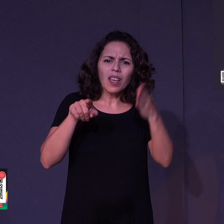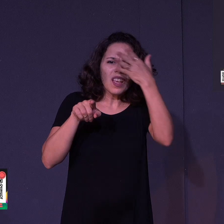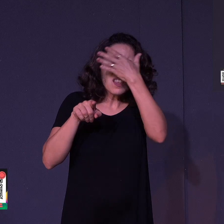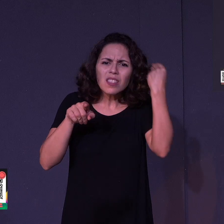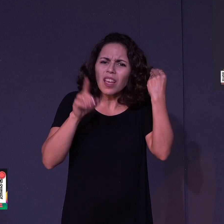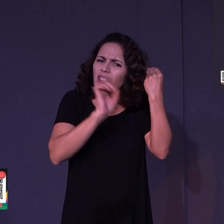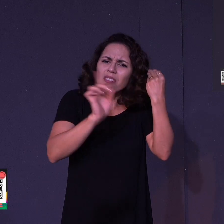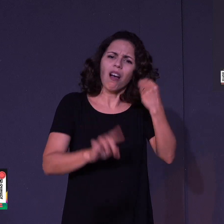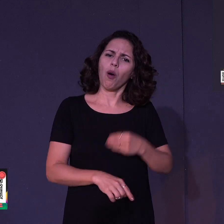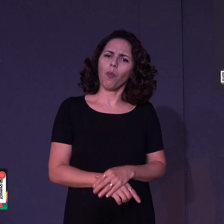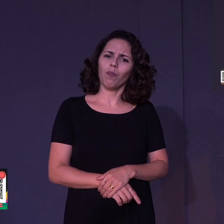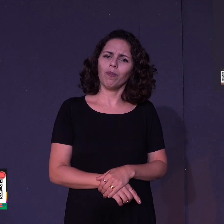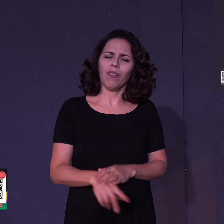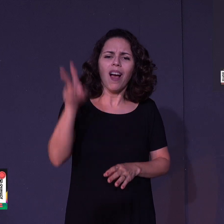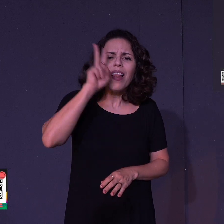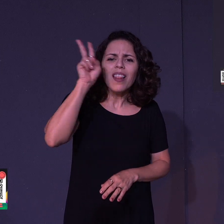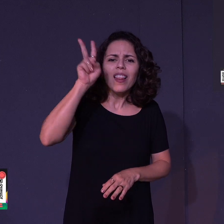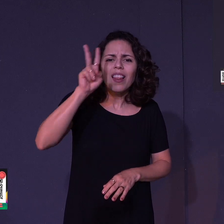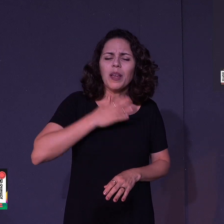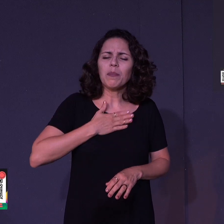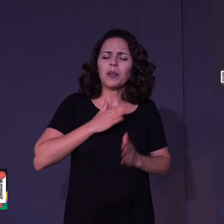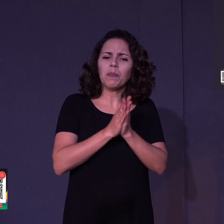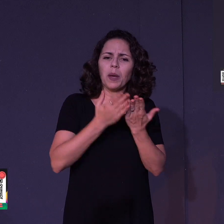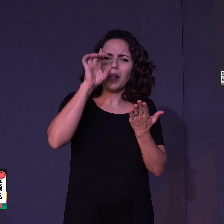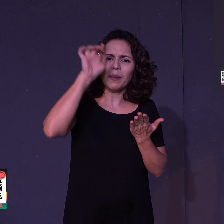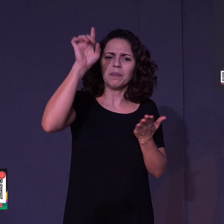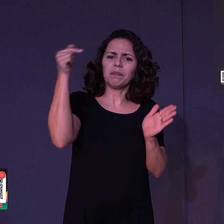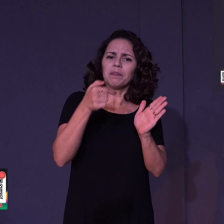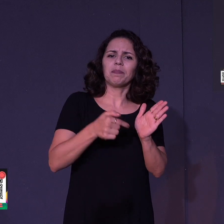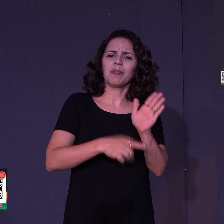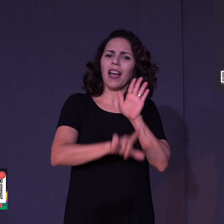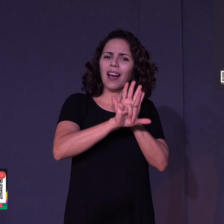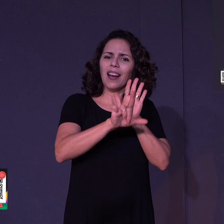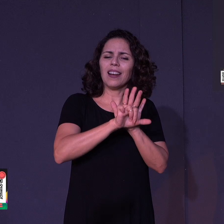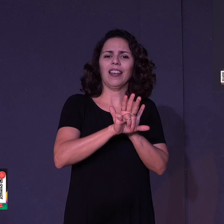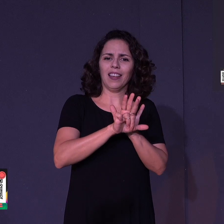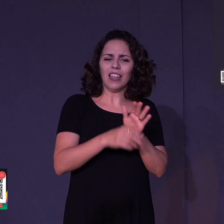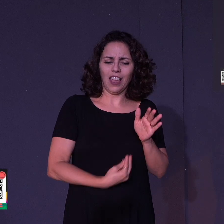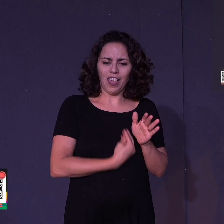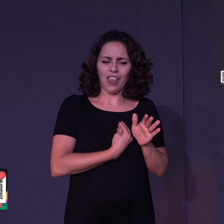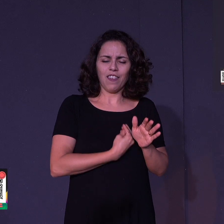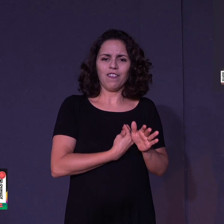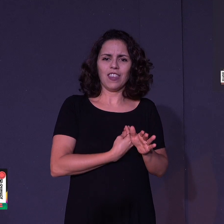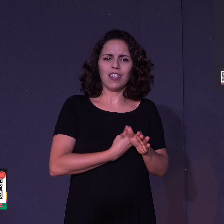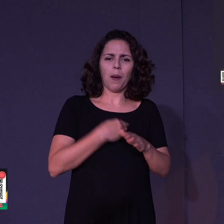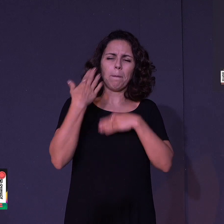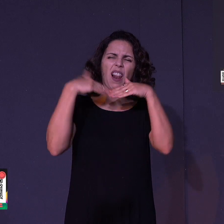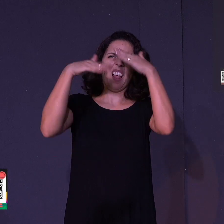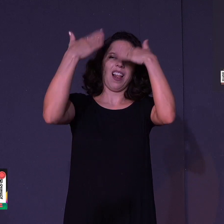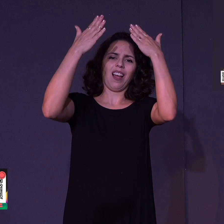mandamentos, pois eles prolongarão a sua vida por muitos anos e lhe darão prosperidade e